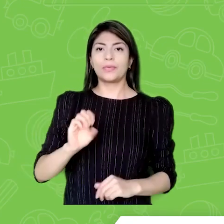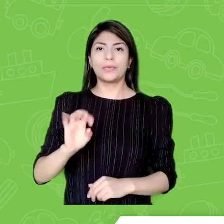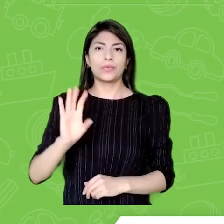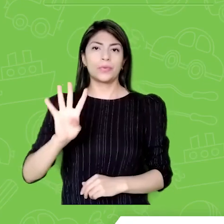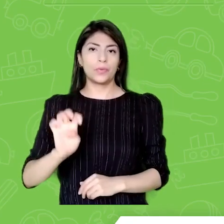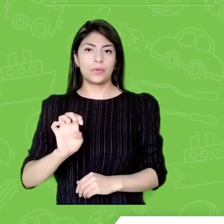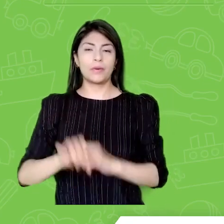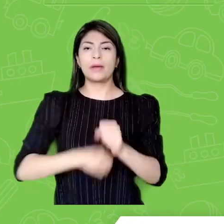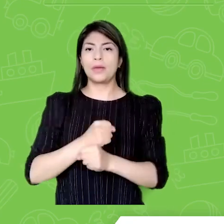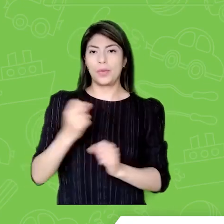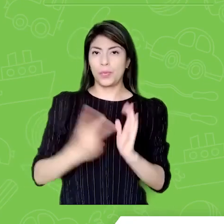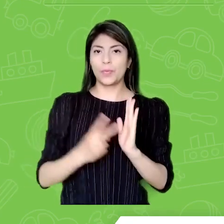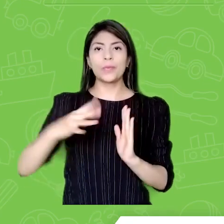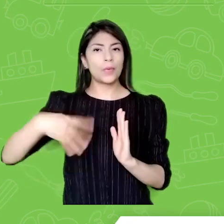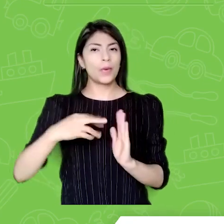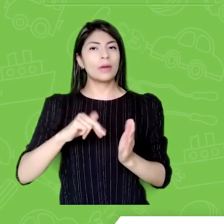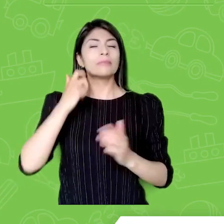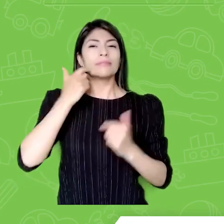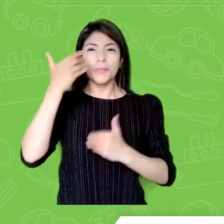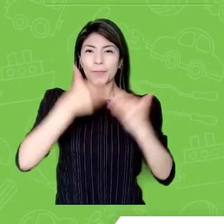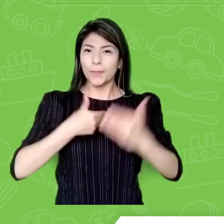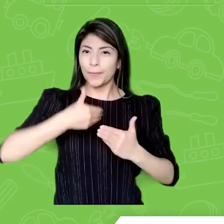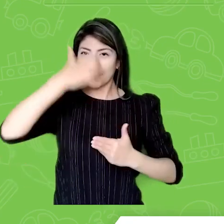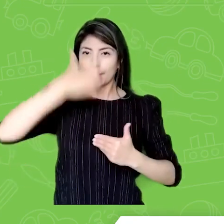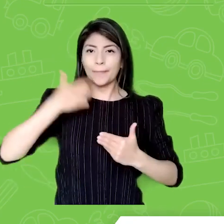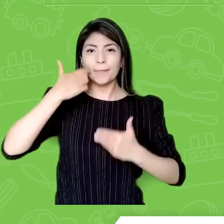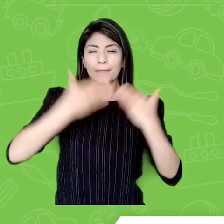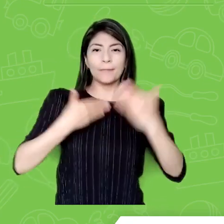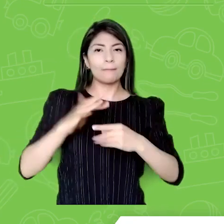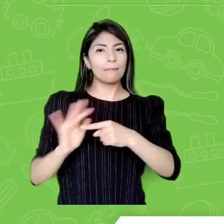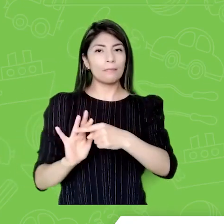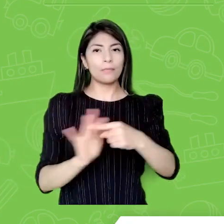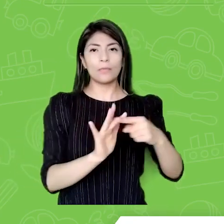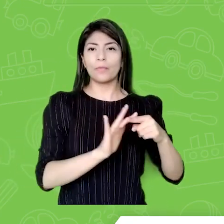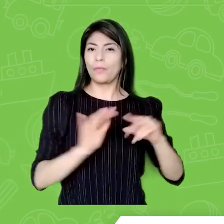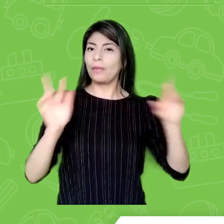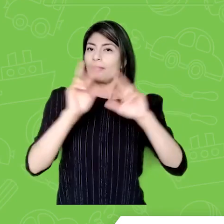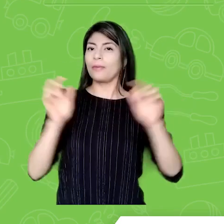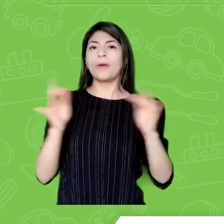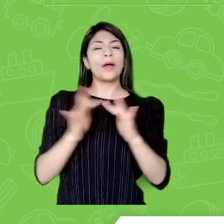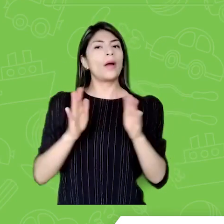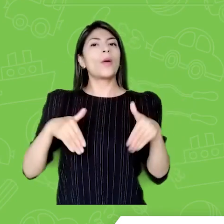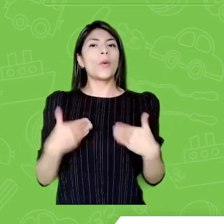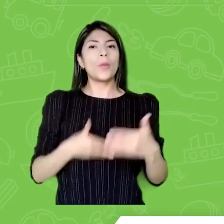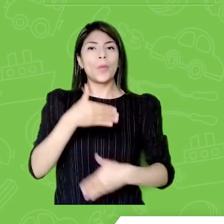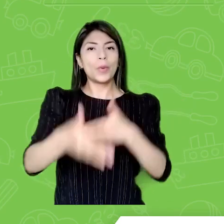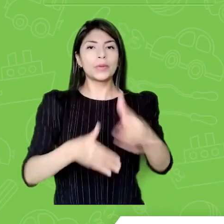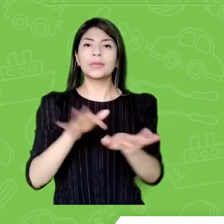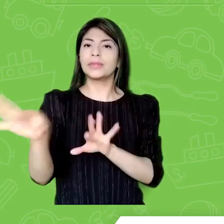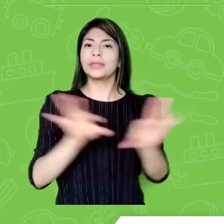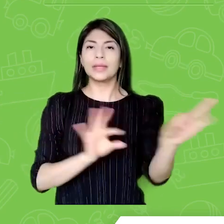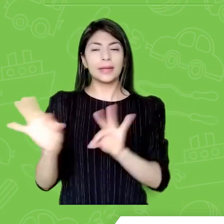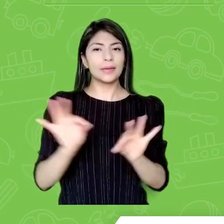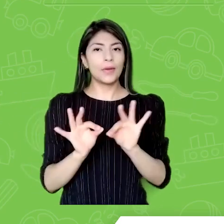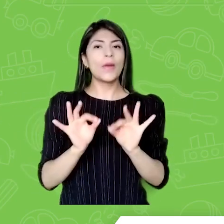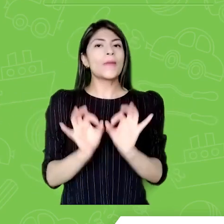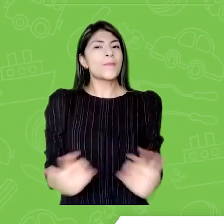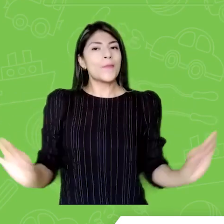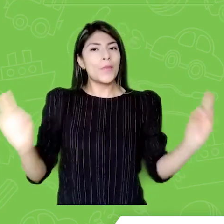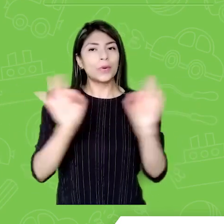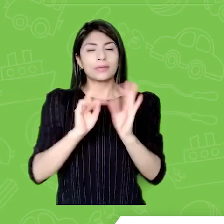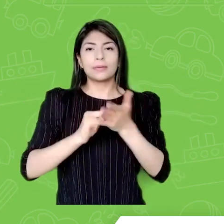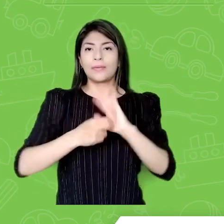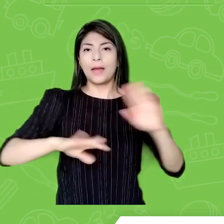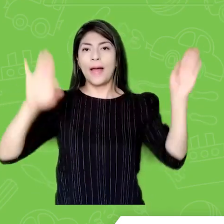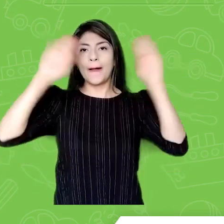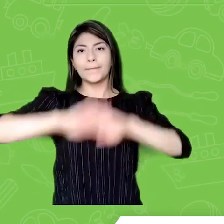la Ley 909 de 2004, las pruebas aplicadas o a utilizarse en esta clase de procesos de selección